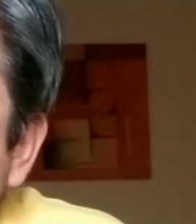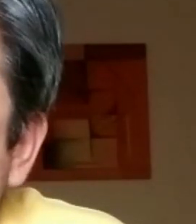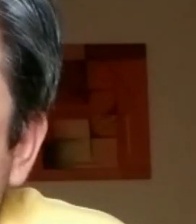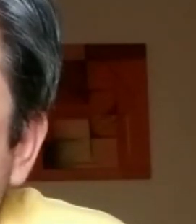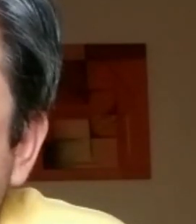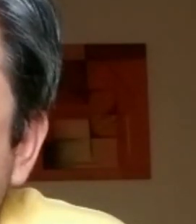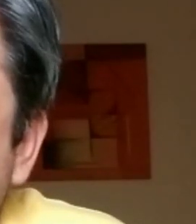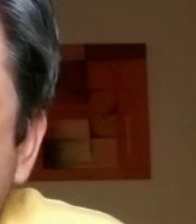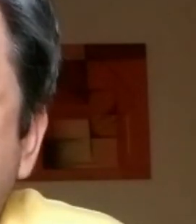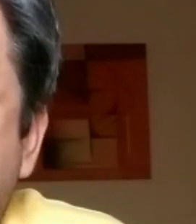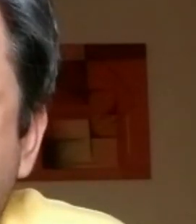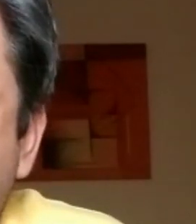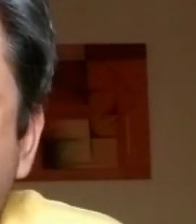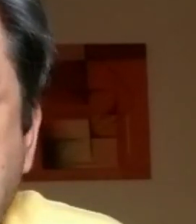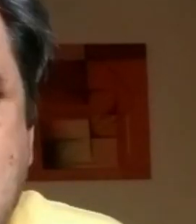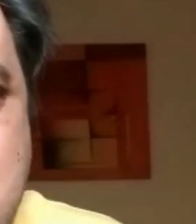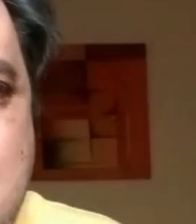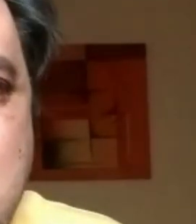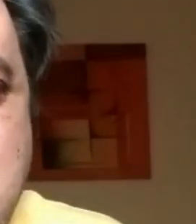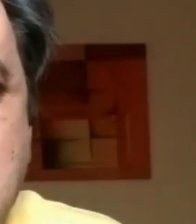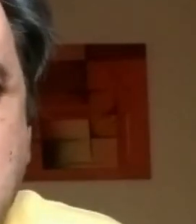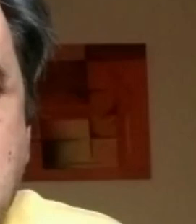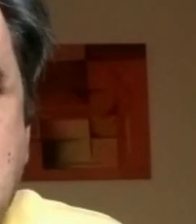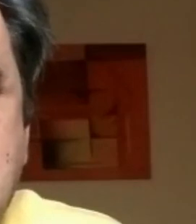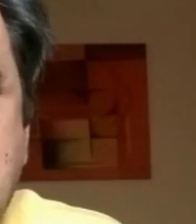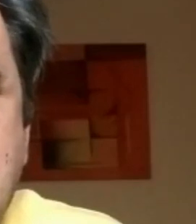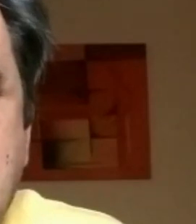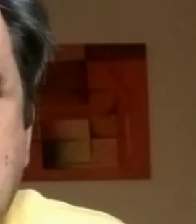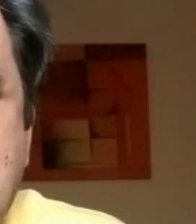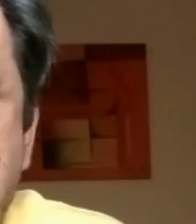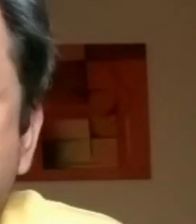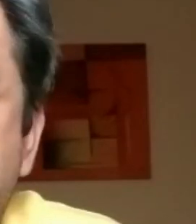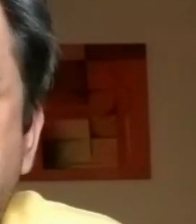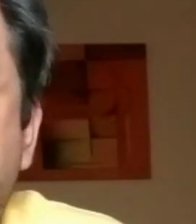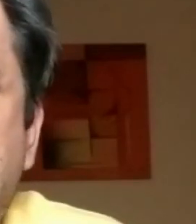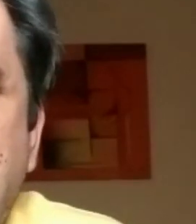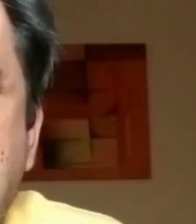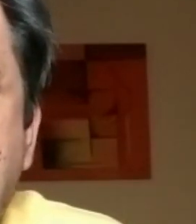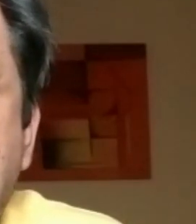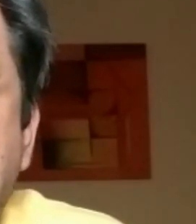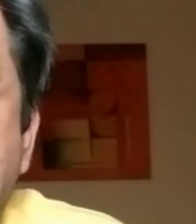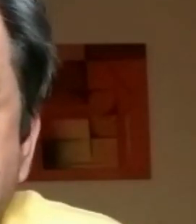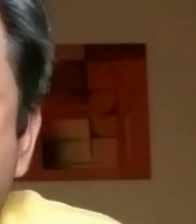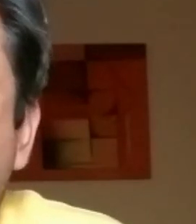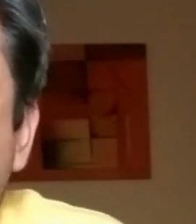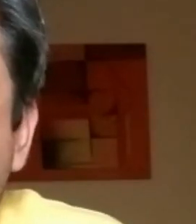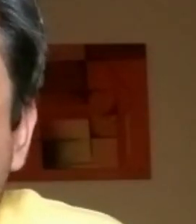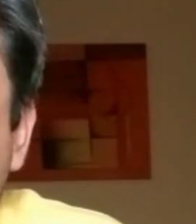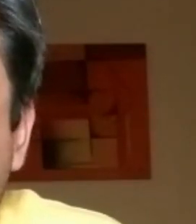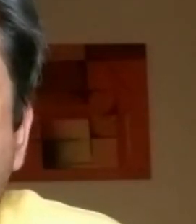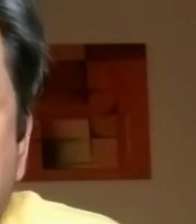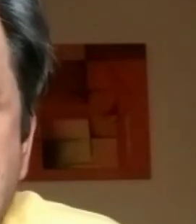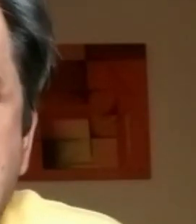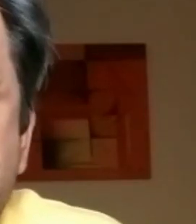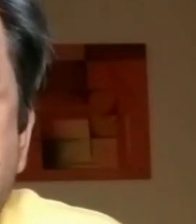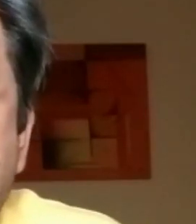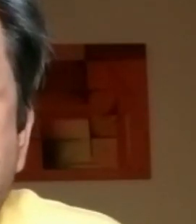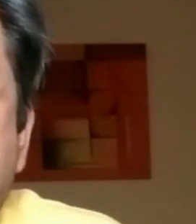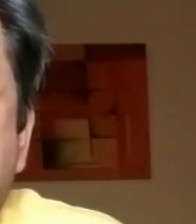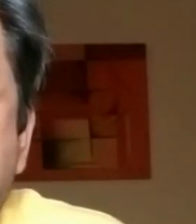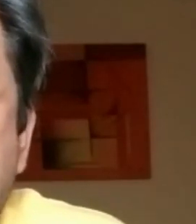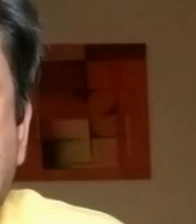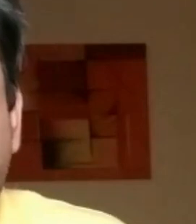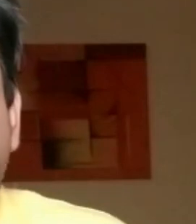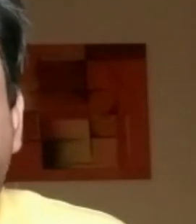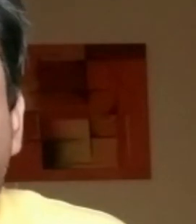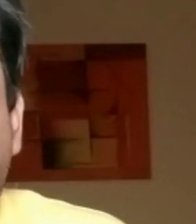Então agora chegou a hora da gente opinar. O que você achou do conteúdo do vídeo? Você é a favor, contra? Deixa a sua opinião. Ela é muito